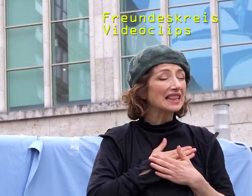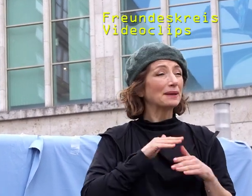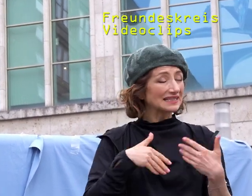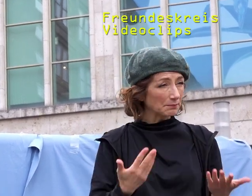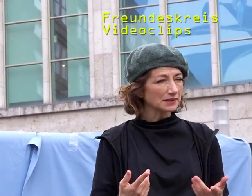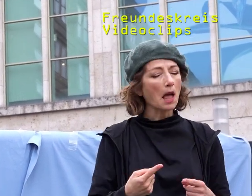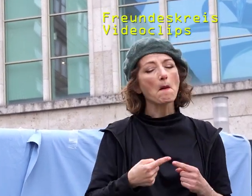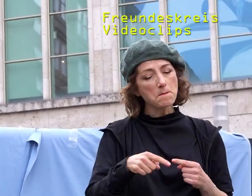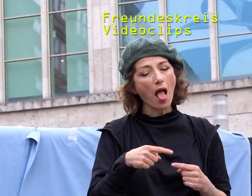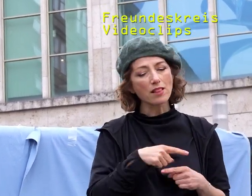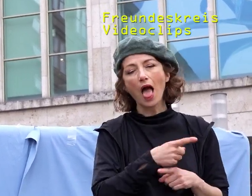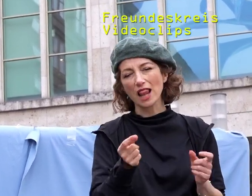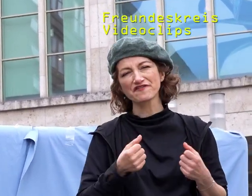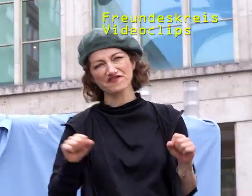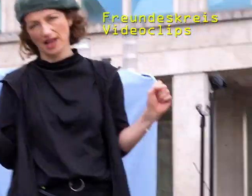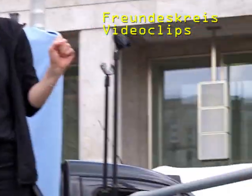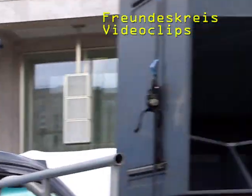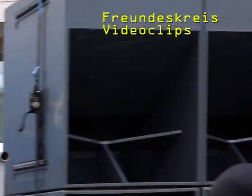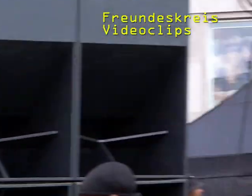frei.